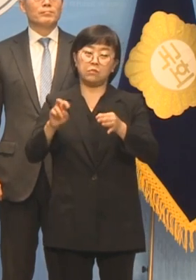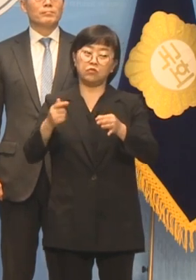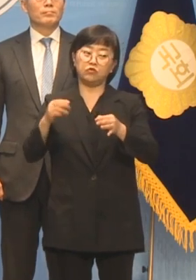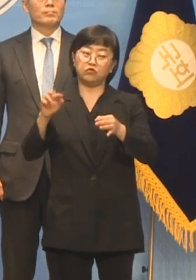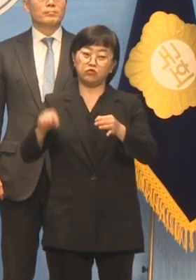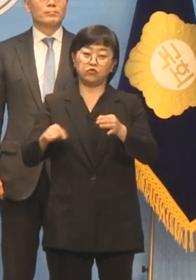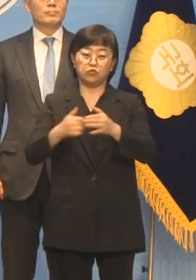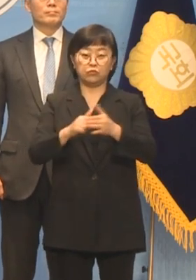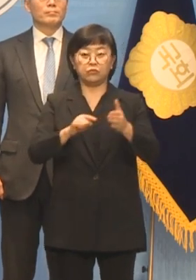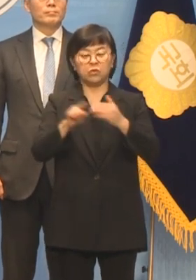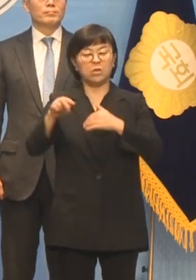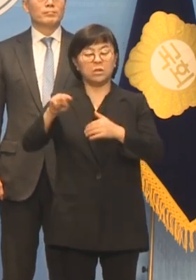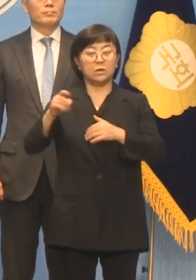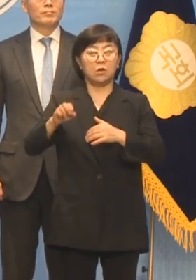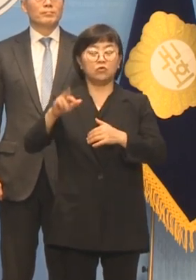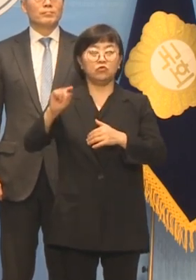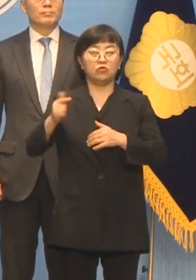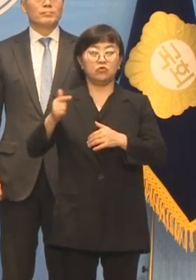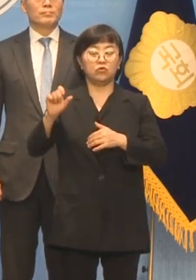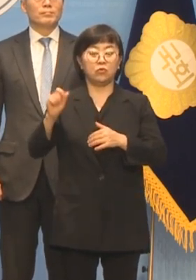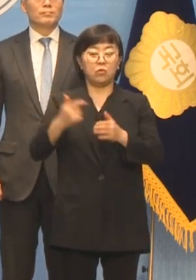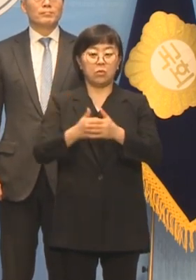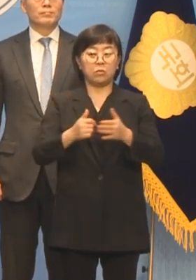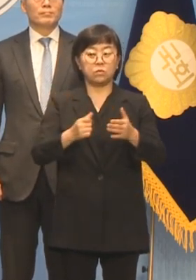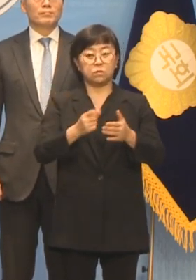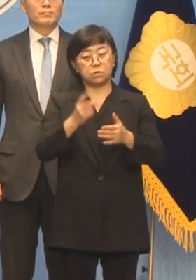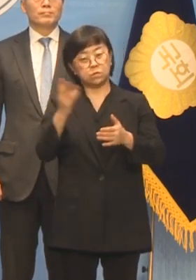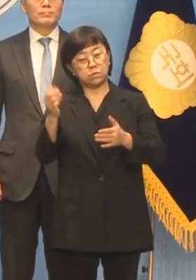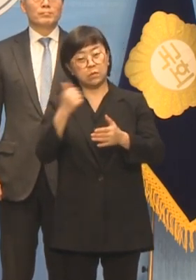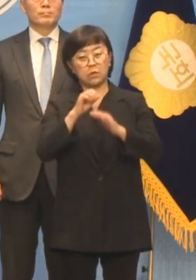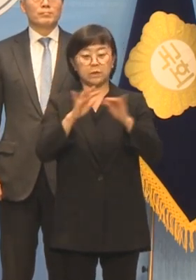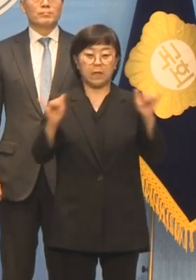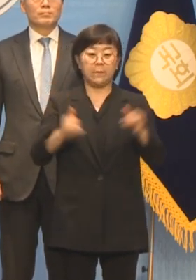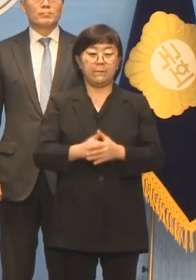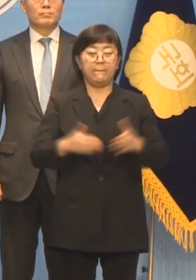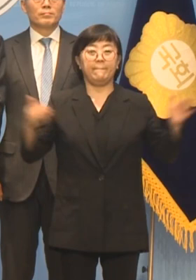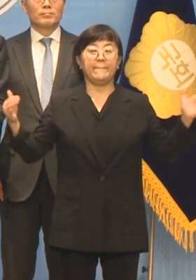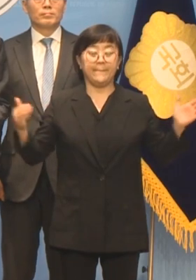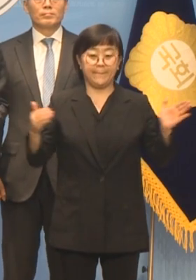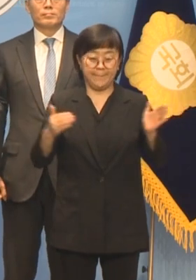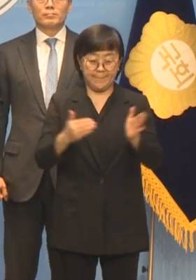김성진, 성준우, 오동현, 이희성, 이문태 이상입니다.